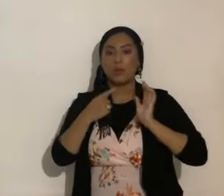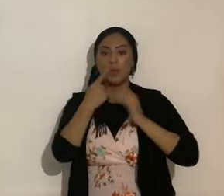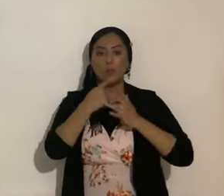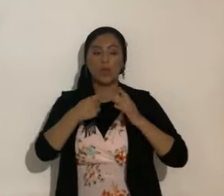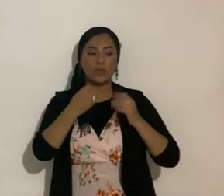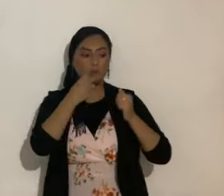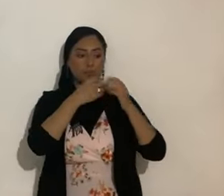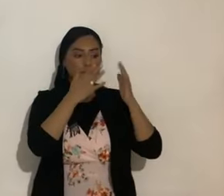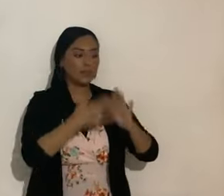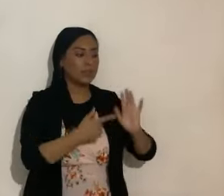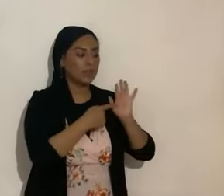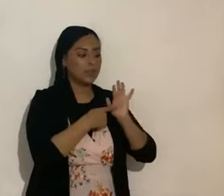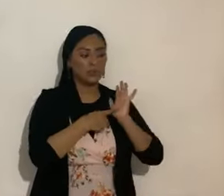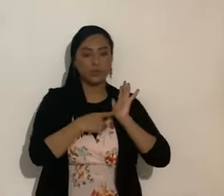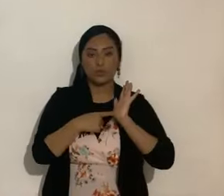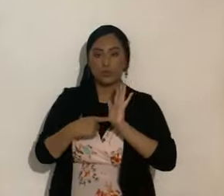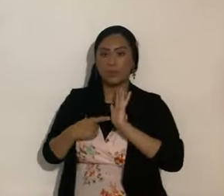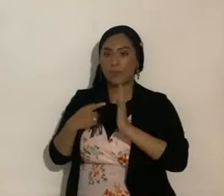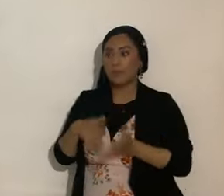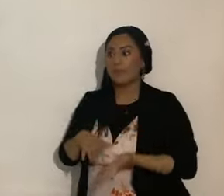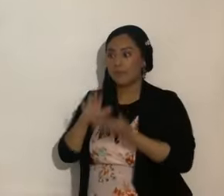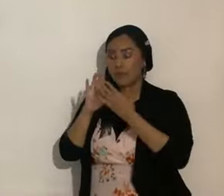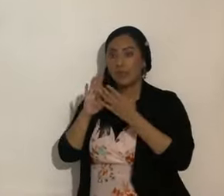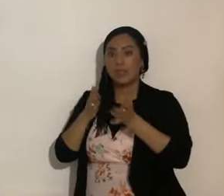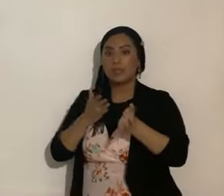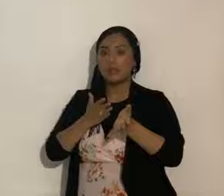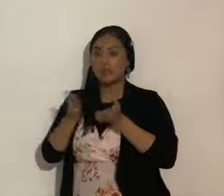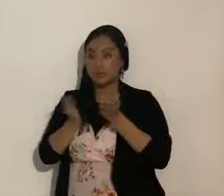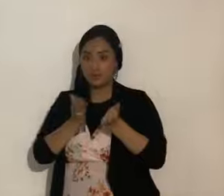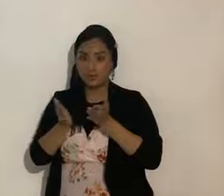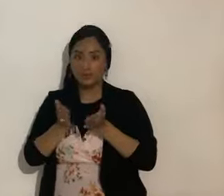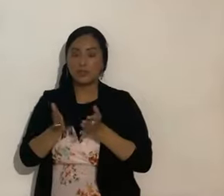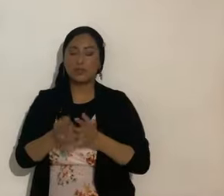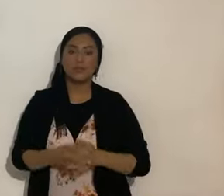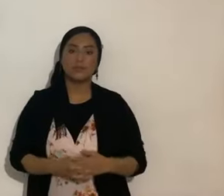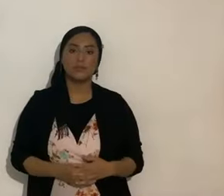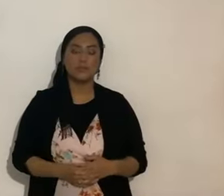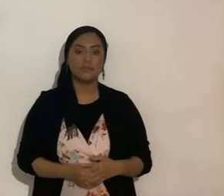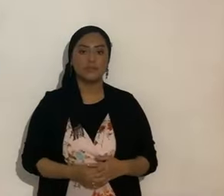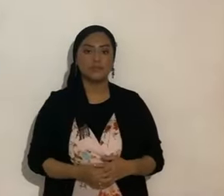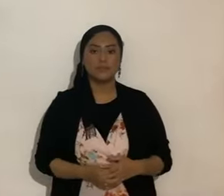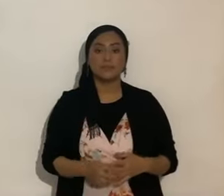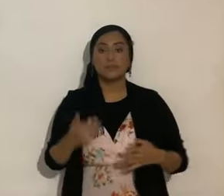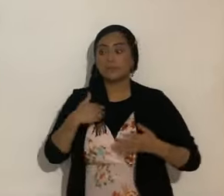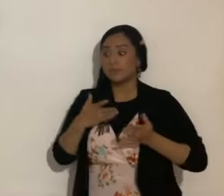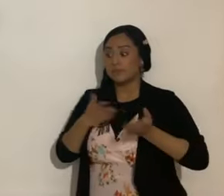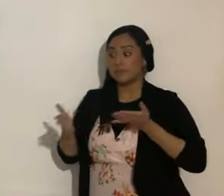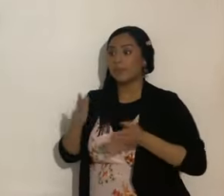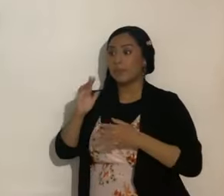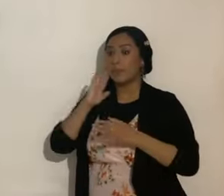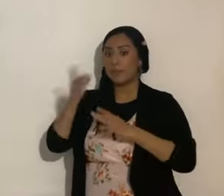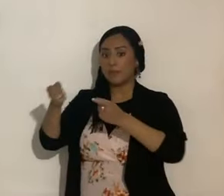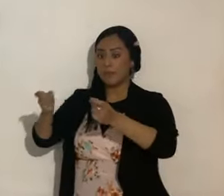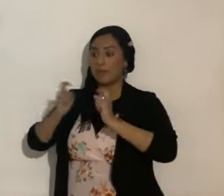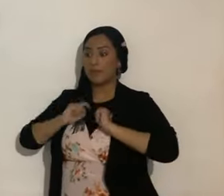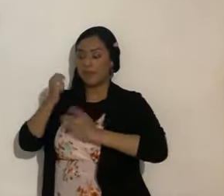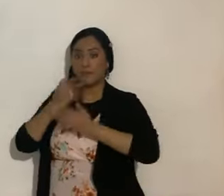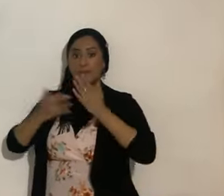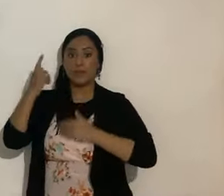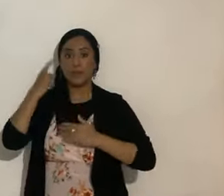los discípulos ante el servicio y las recompensas. Sirvo, pero porque me va a recompensar Yahshua